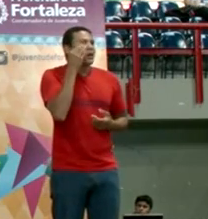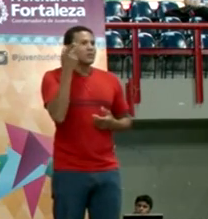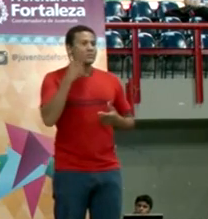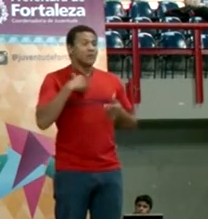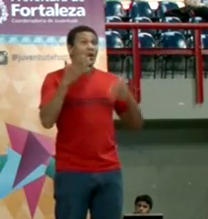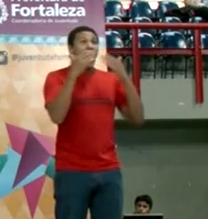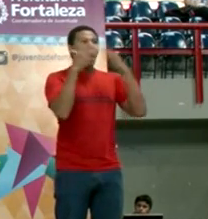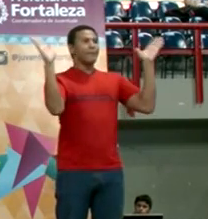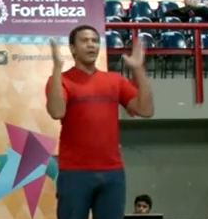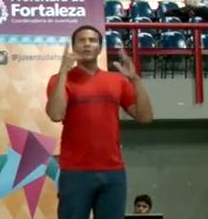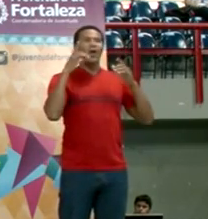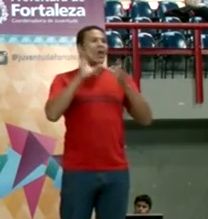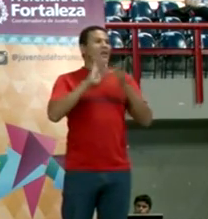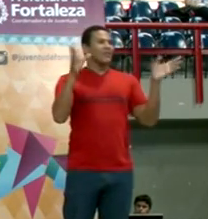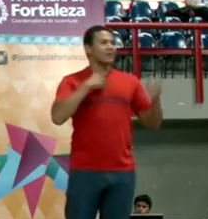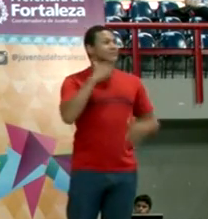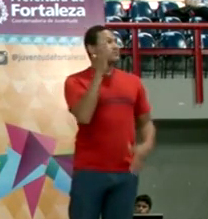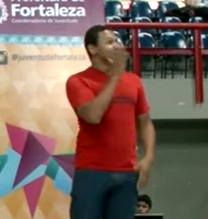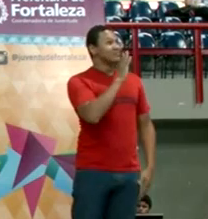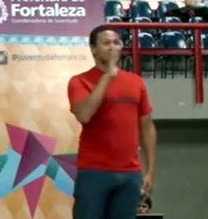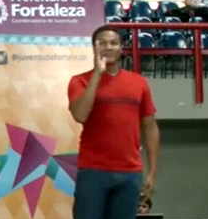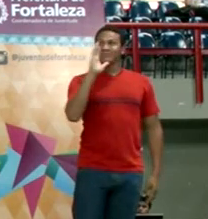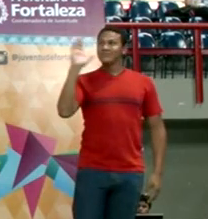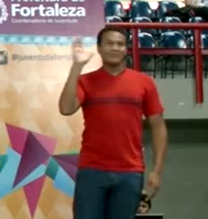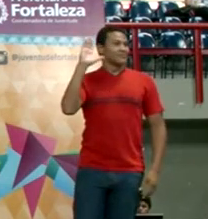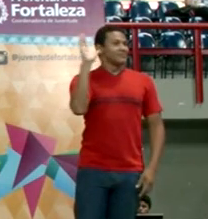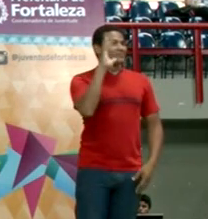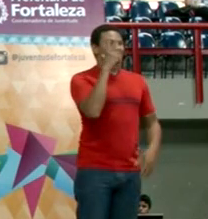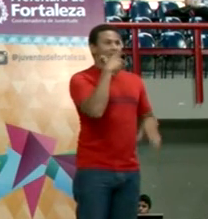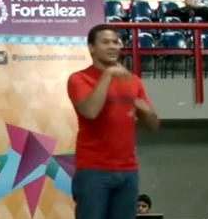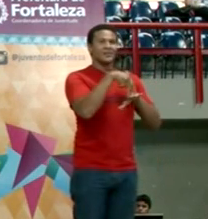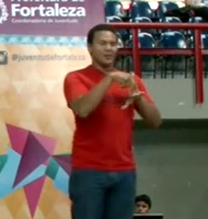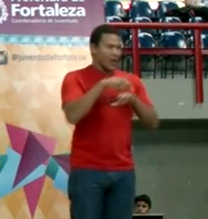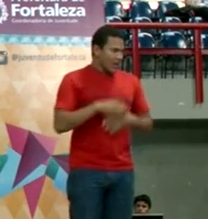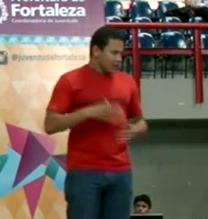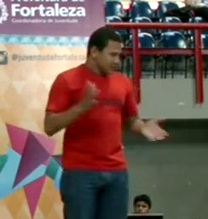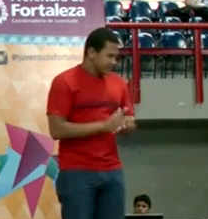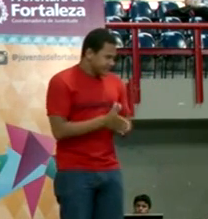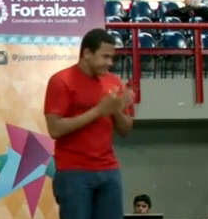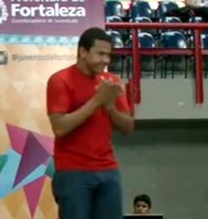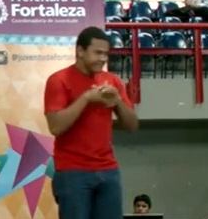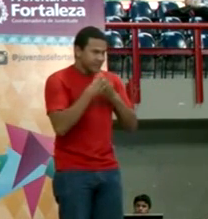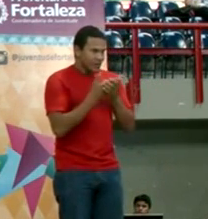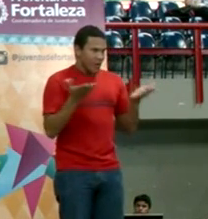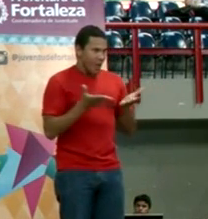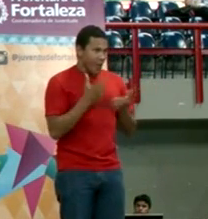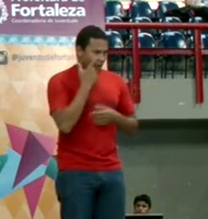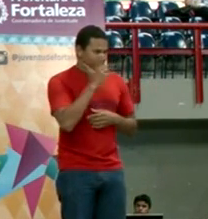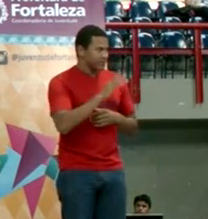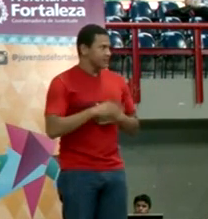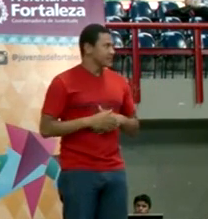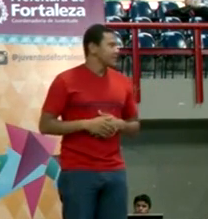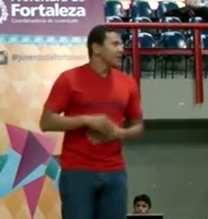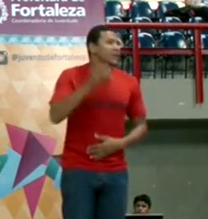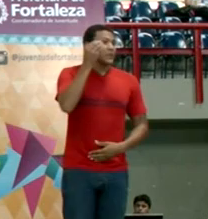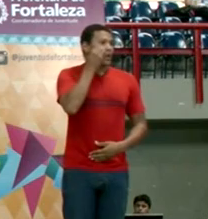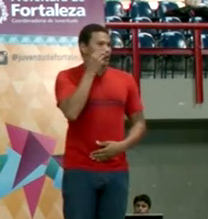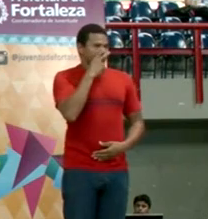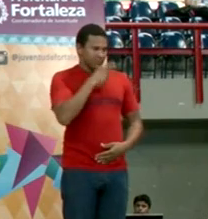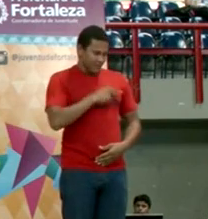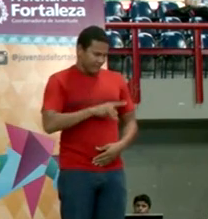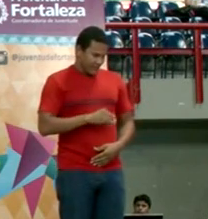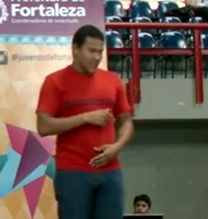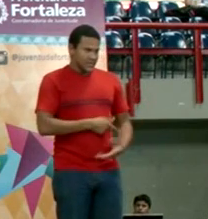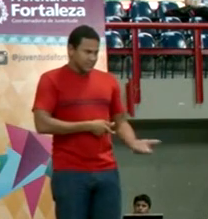nada protegendo ele não, ele está aqui em pé, dando a mão para a negada. É agora, tá? Eles se prepararam para matar